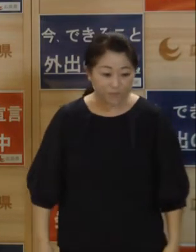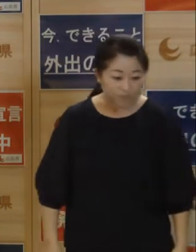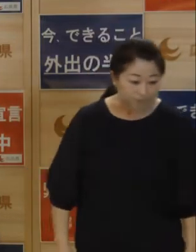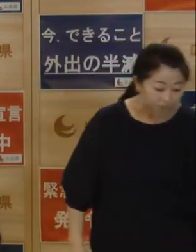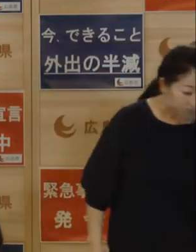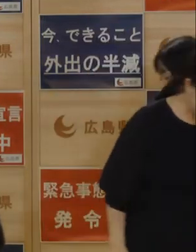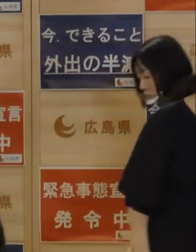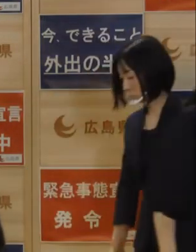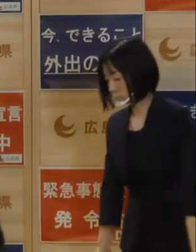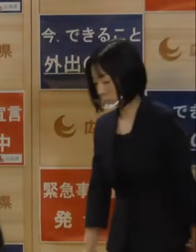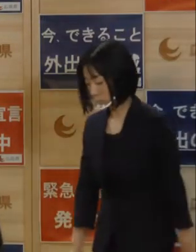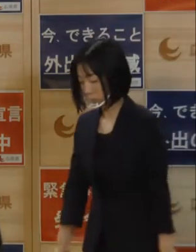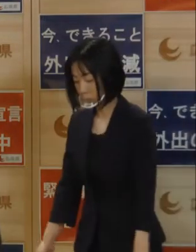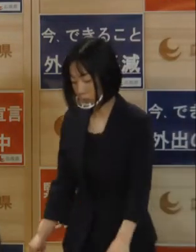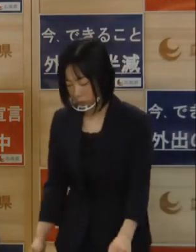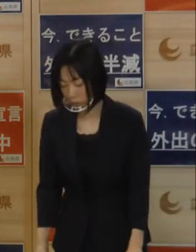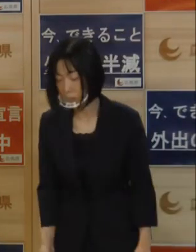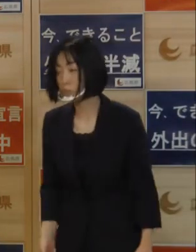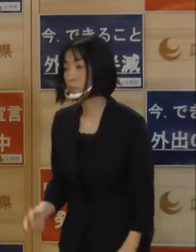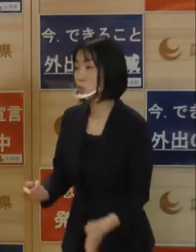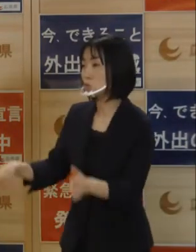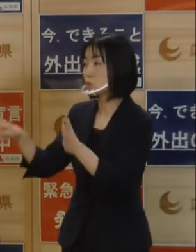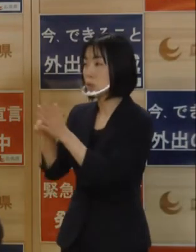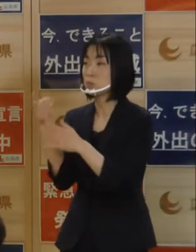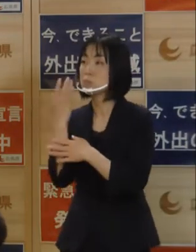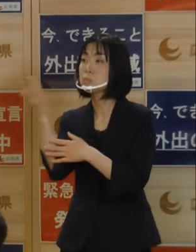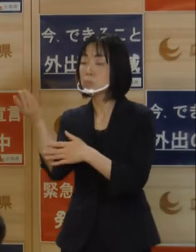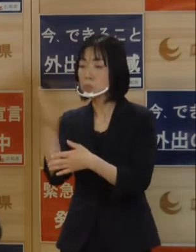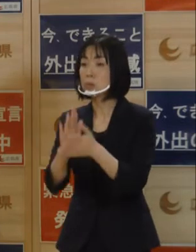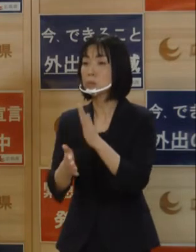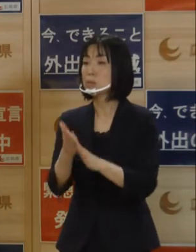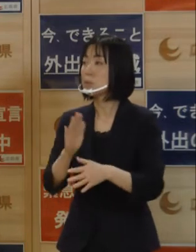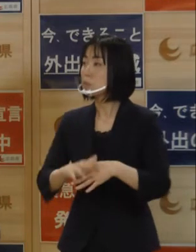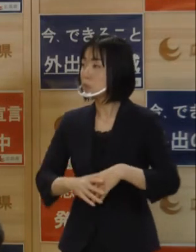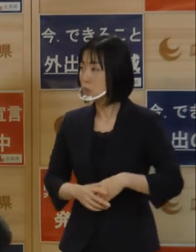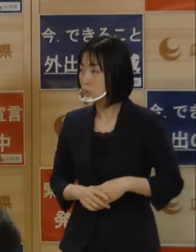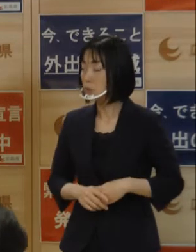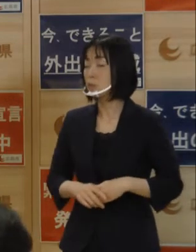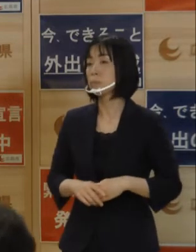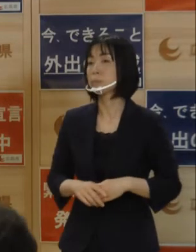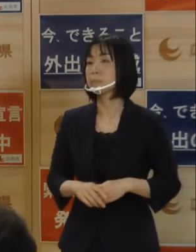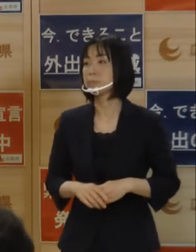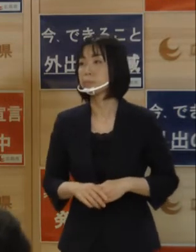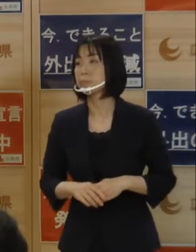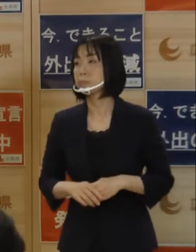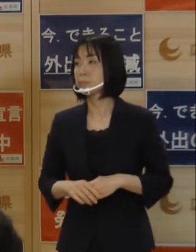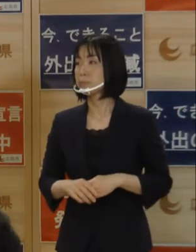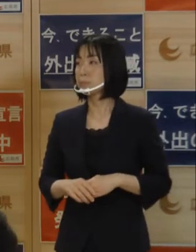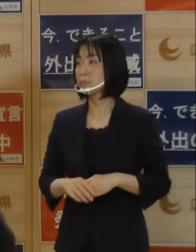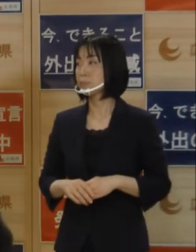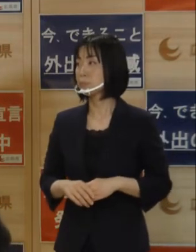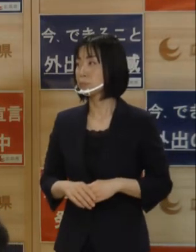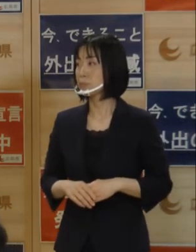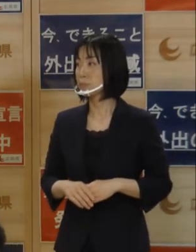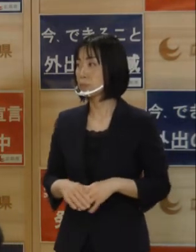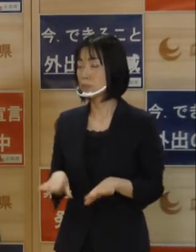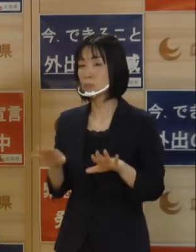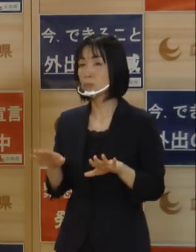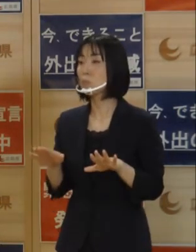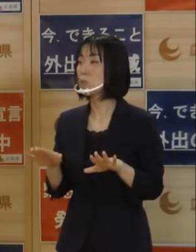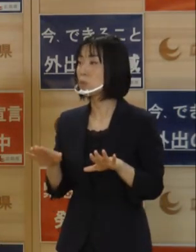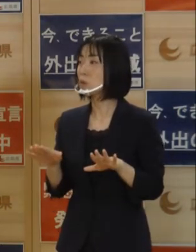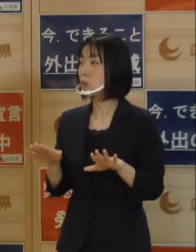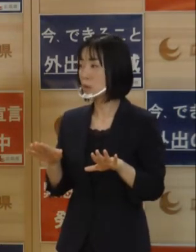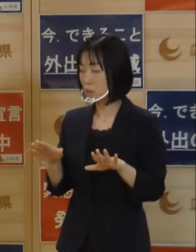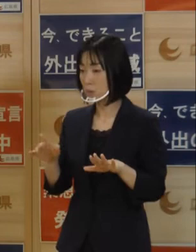同じ件であの追加でお願いします。あの改めまして、少し重なるかもしれませんが、あの今回参加する